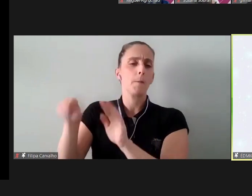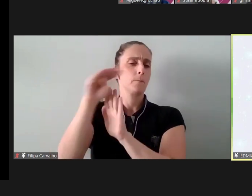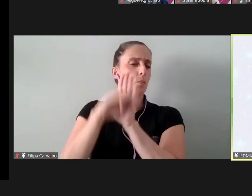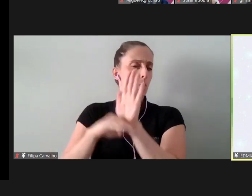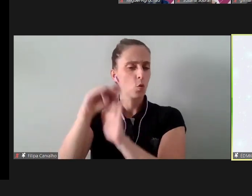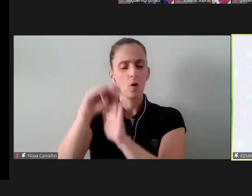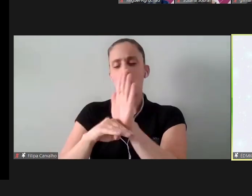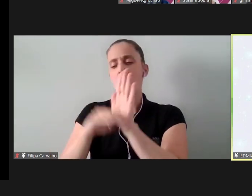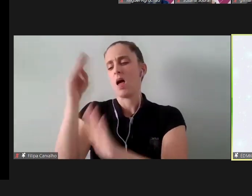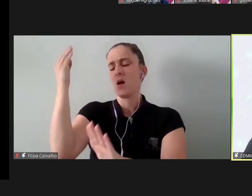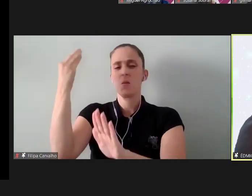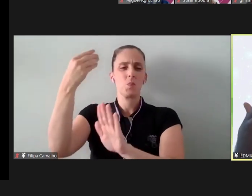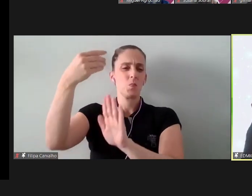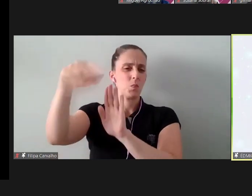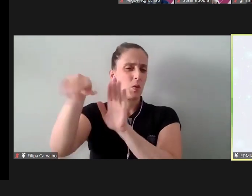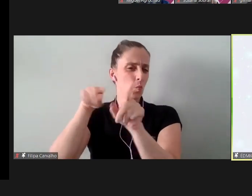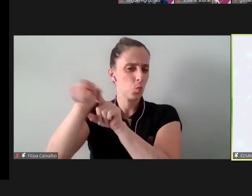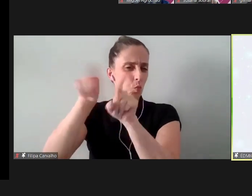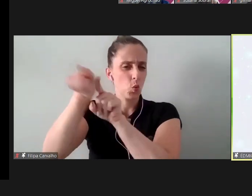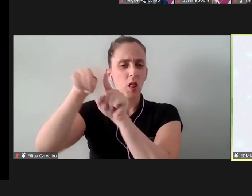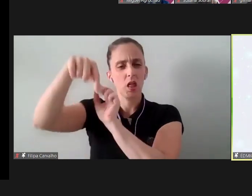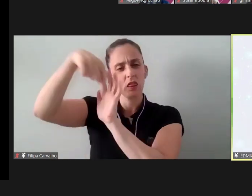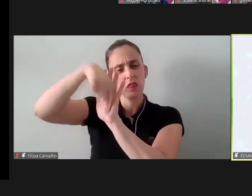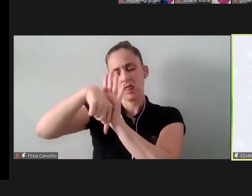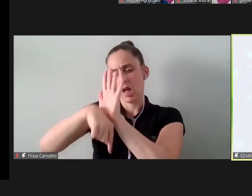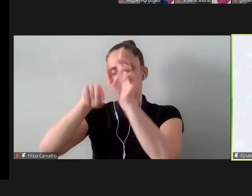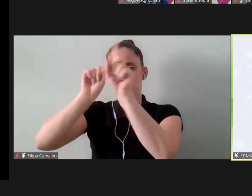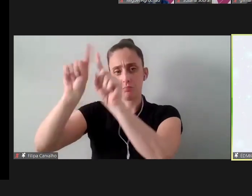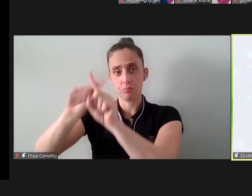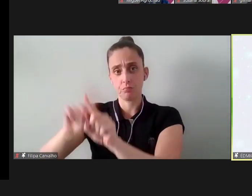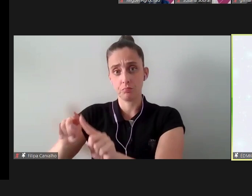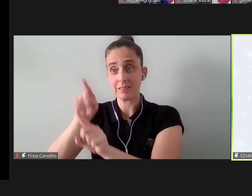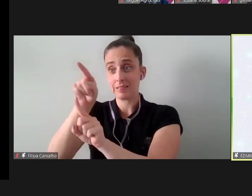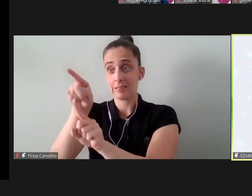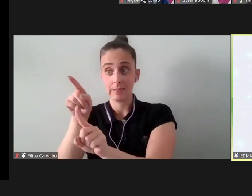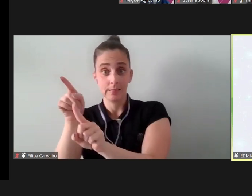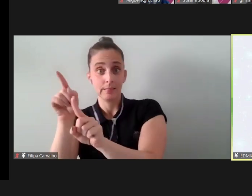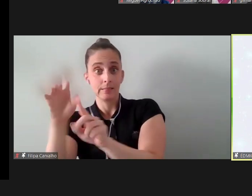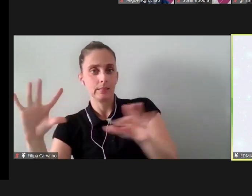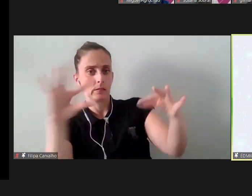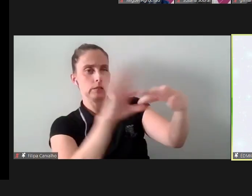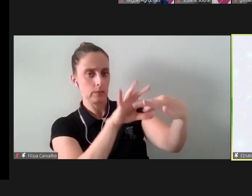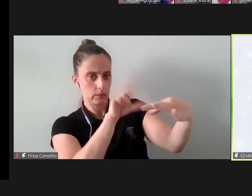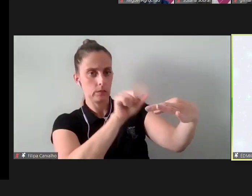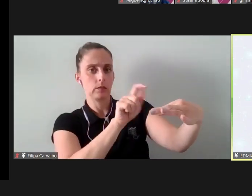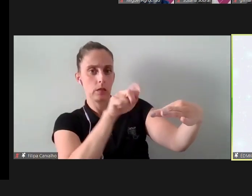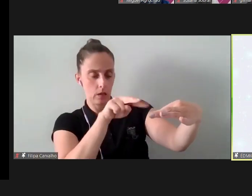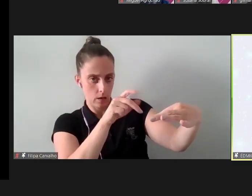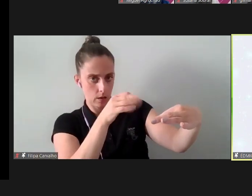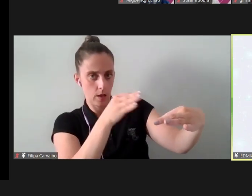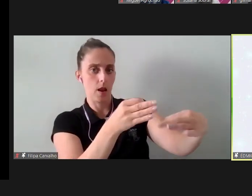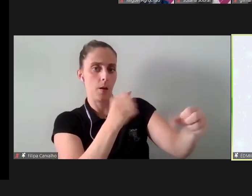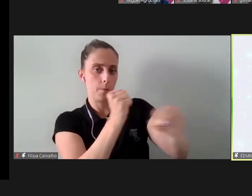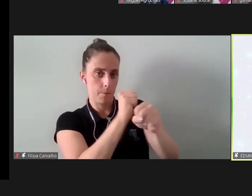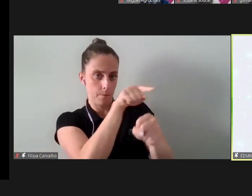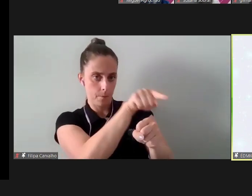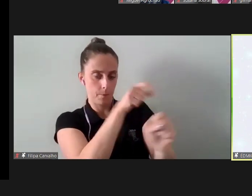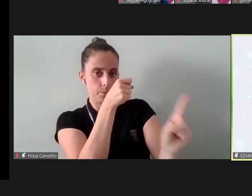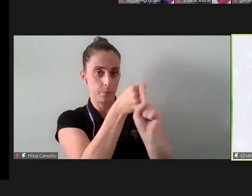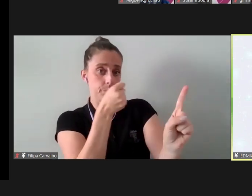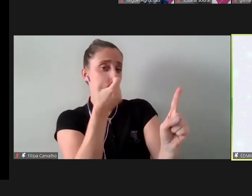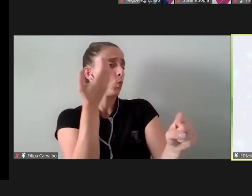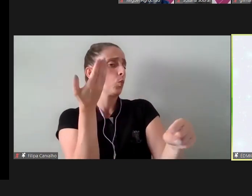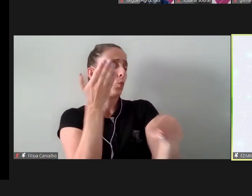destes programas, destas políticas, vão desembocar naquilo que é a missão da INAP, naquilo que é a vocação da INAP. Por